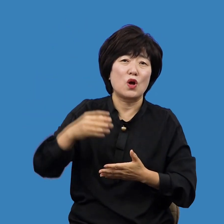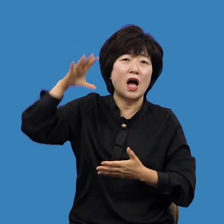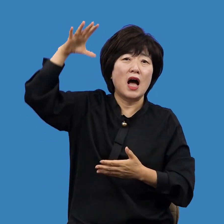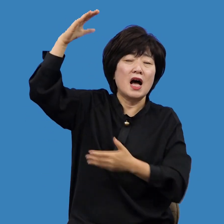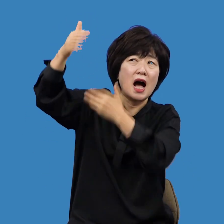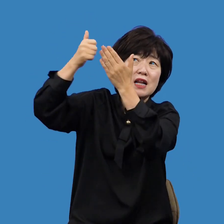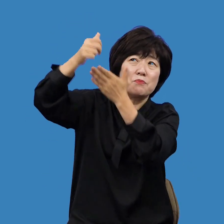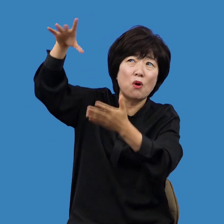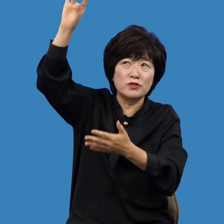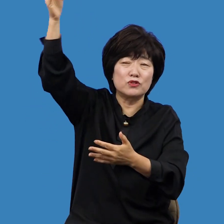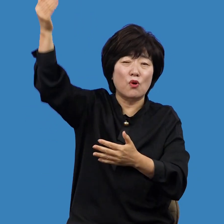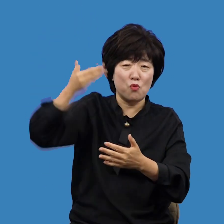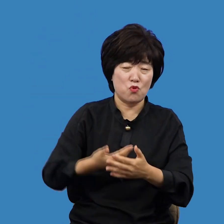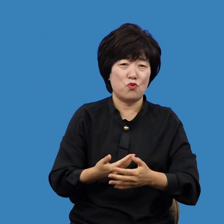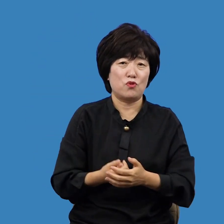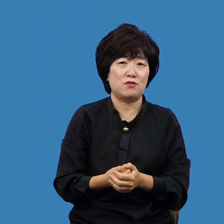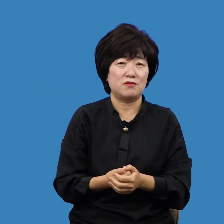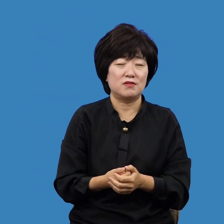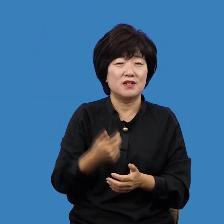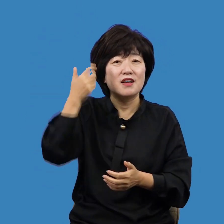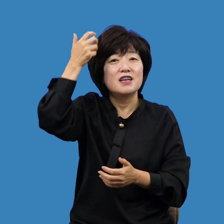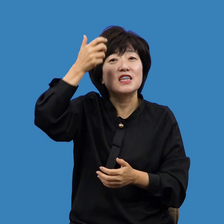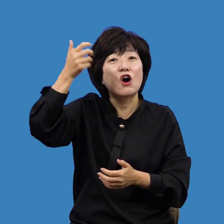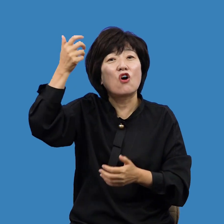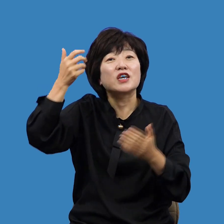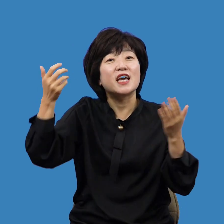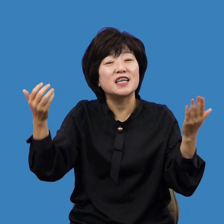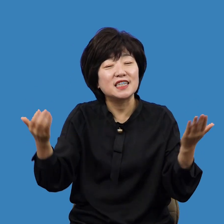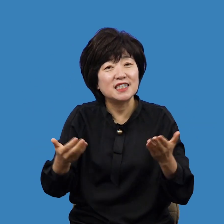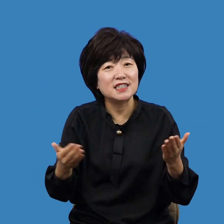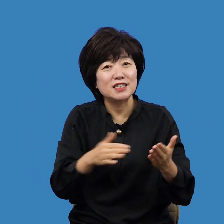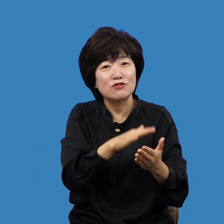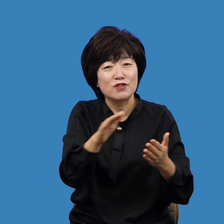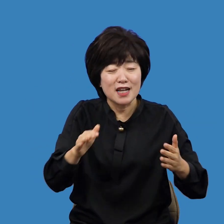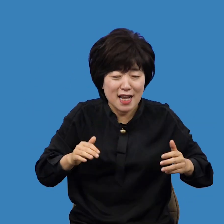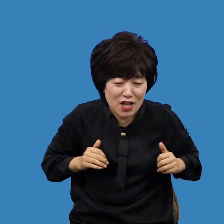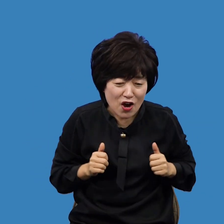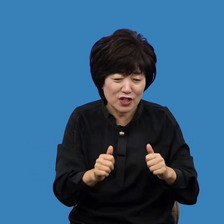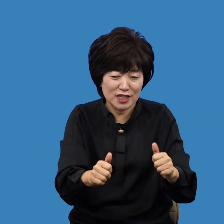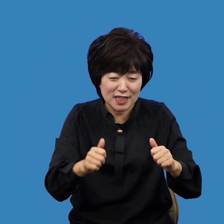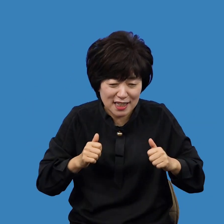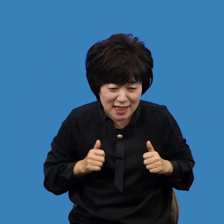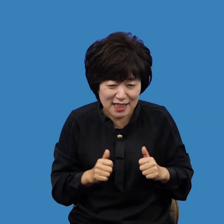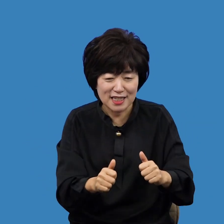이 영의 일은 어떻게 시작되냐면 영의 일은 우리가 열심히 땅의 일들을